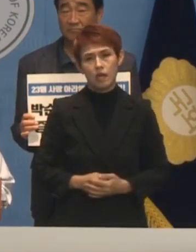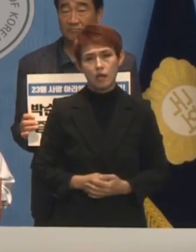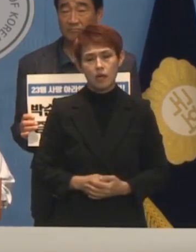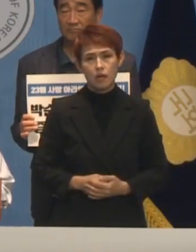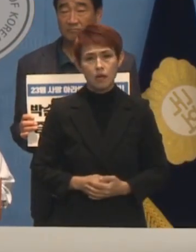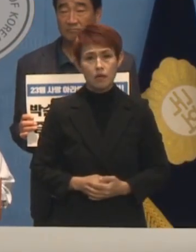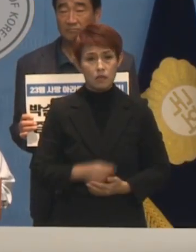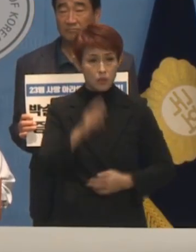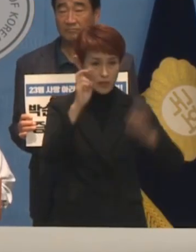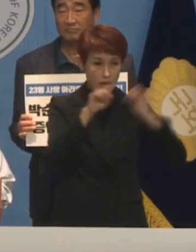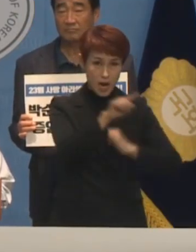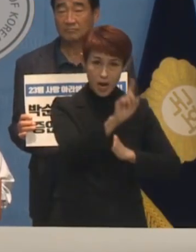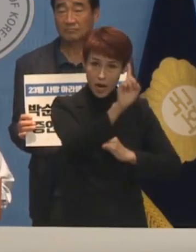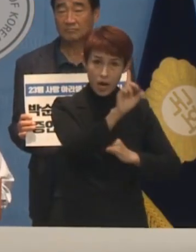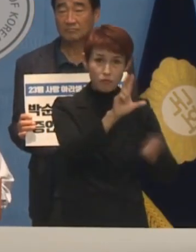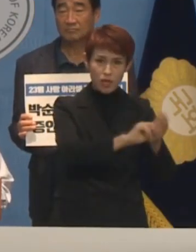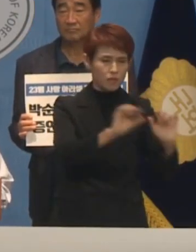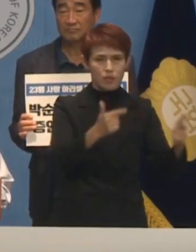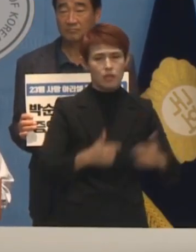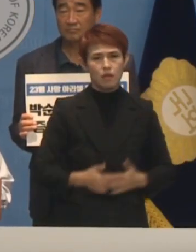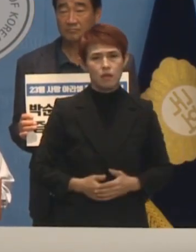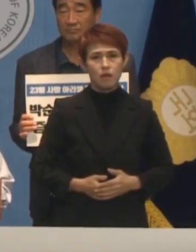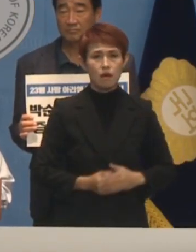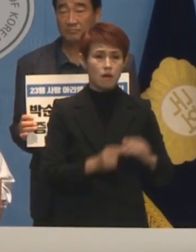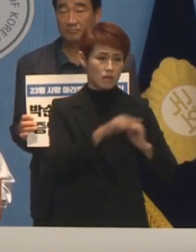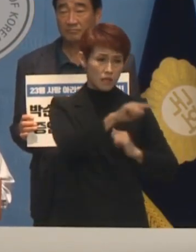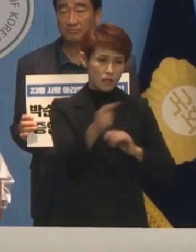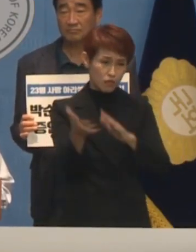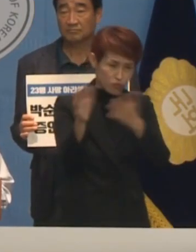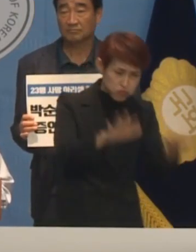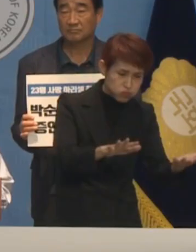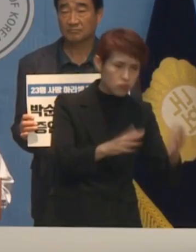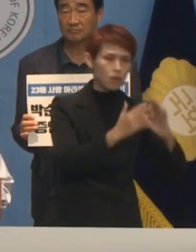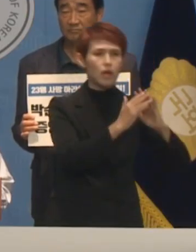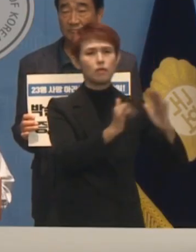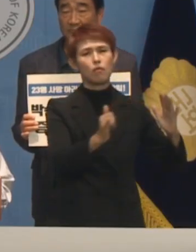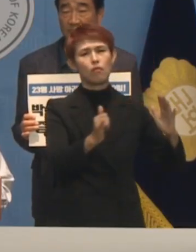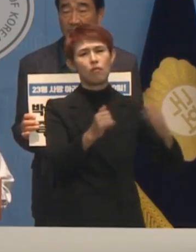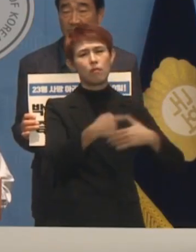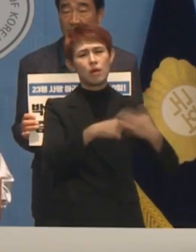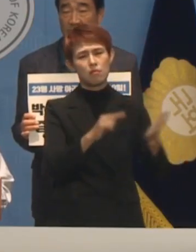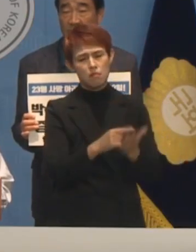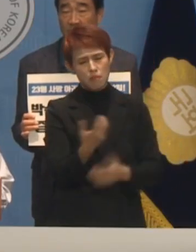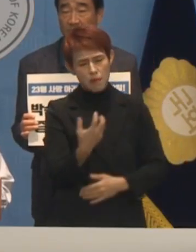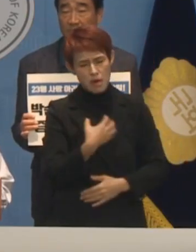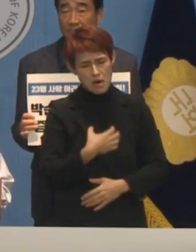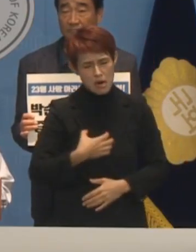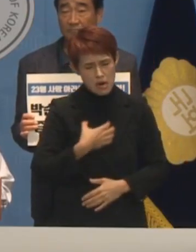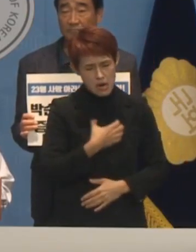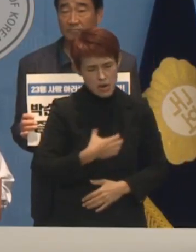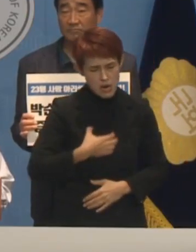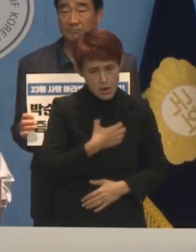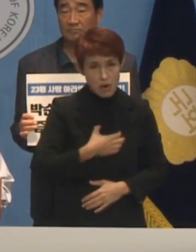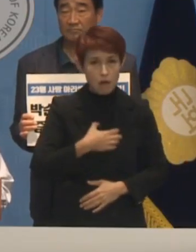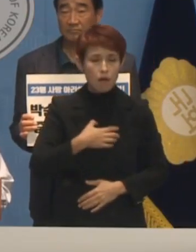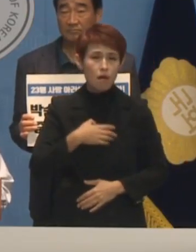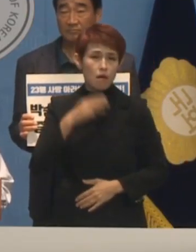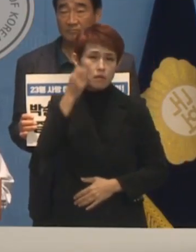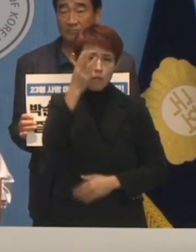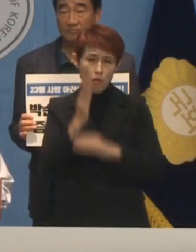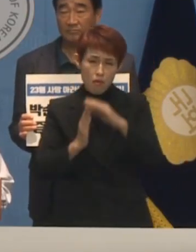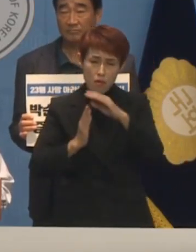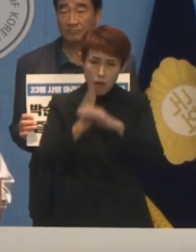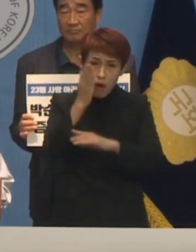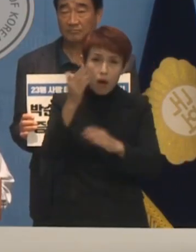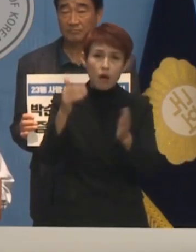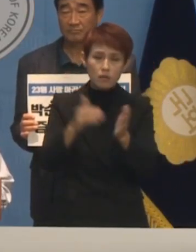문제가 아닙니다. 유가족들은 가슴에 뜨거운 불덩이 하나씩 안고 110일이 지난 지금까지 도대체 왜